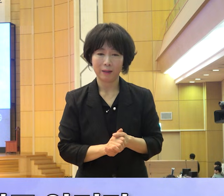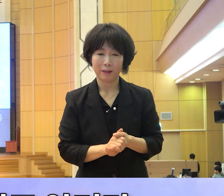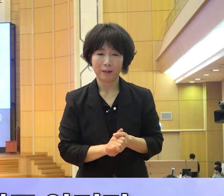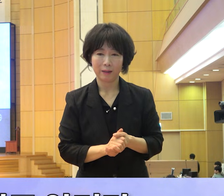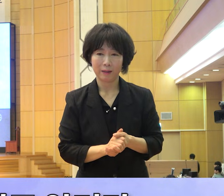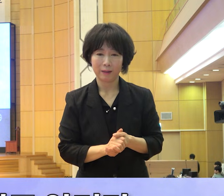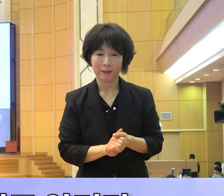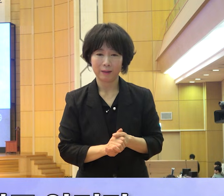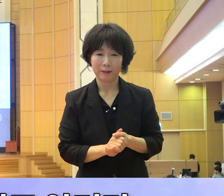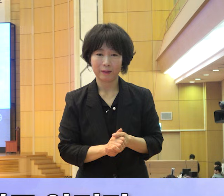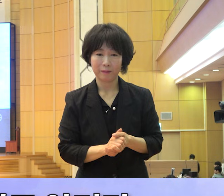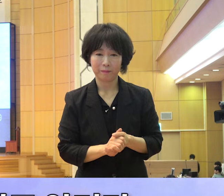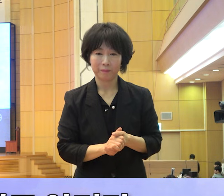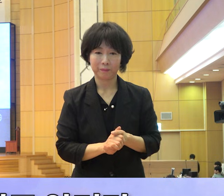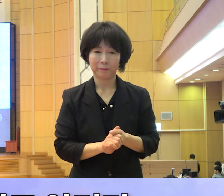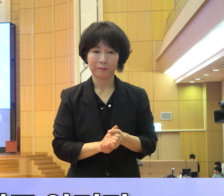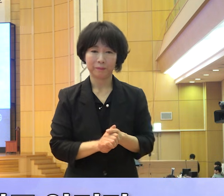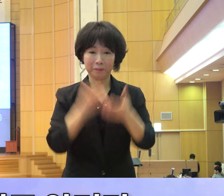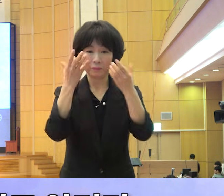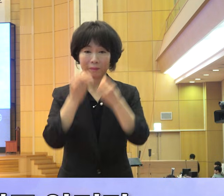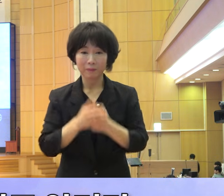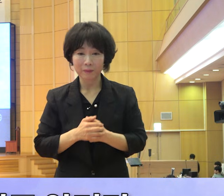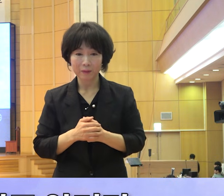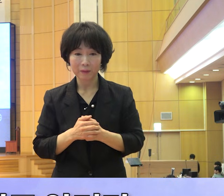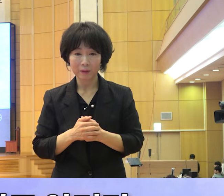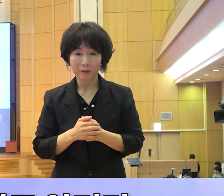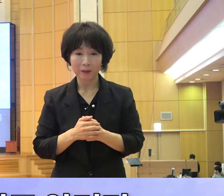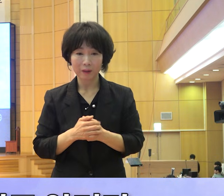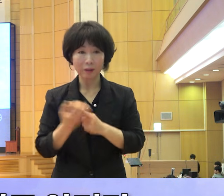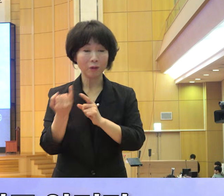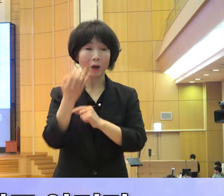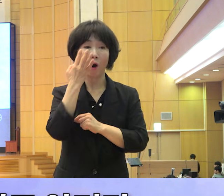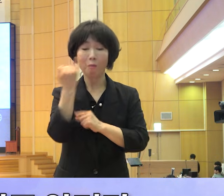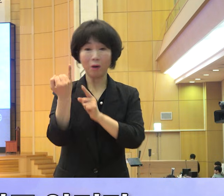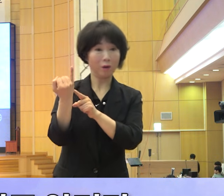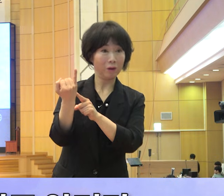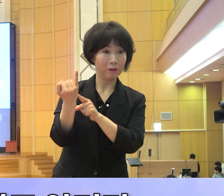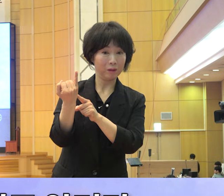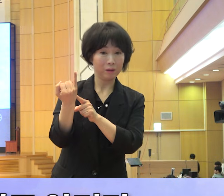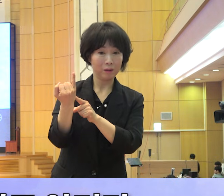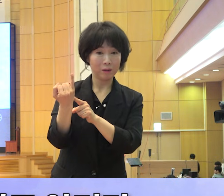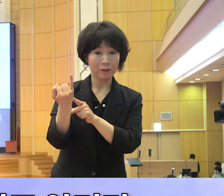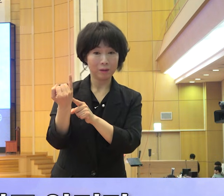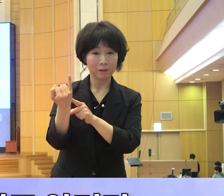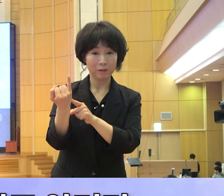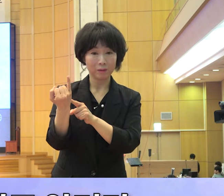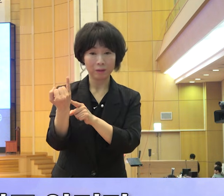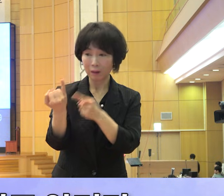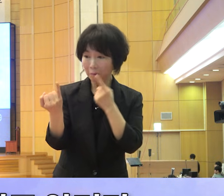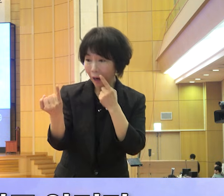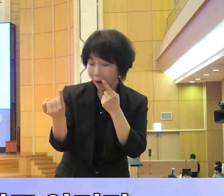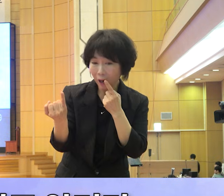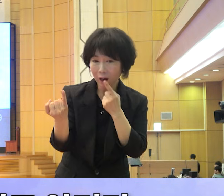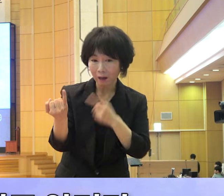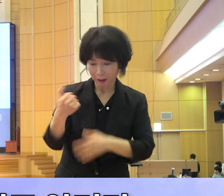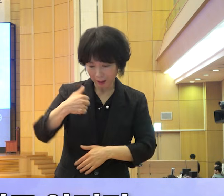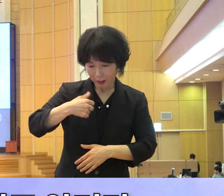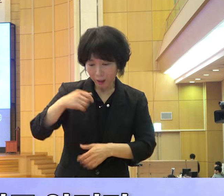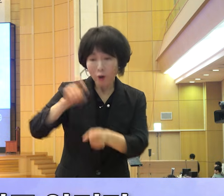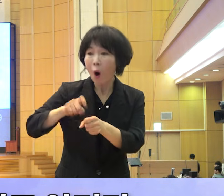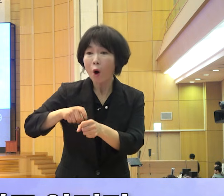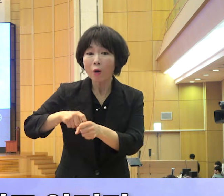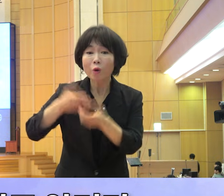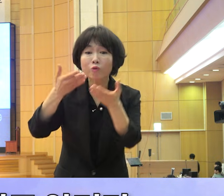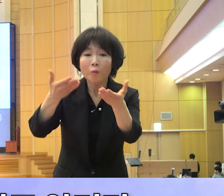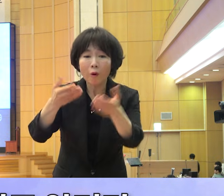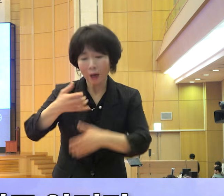여자에게도 부모가 자녀에게 떡을 주려고 하는데 걔한테 줄 리가 있나?